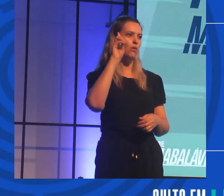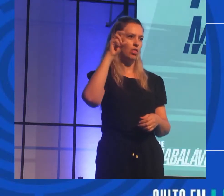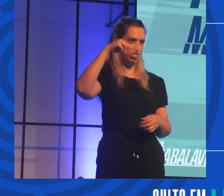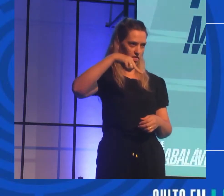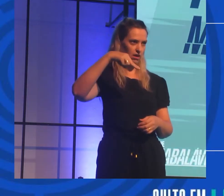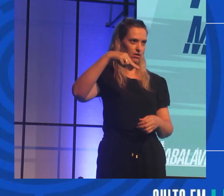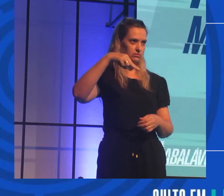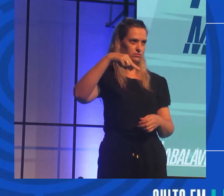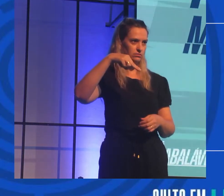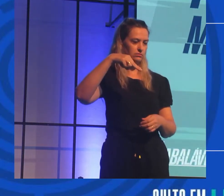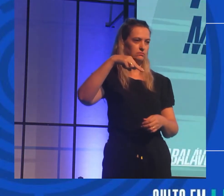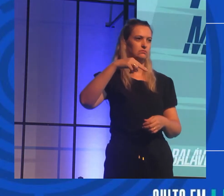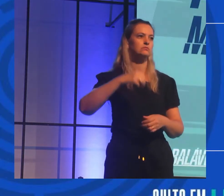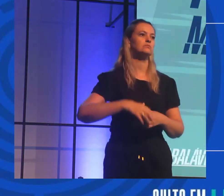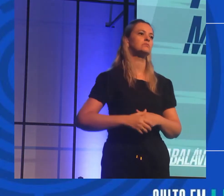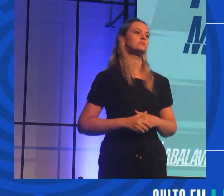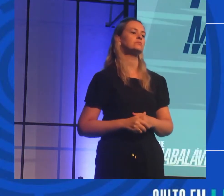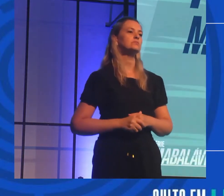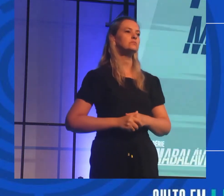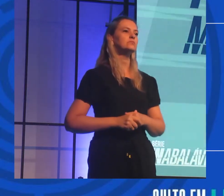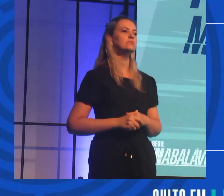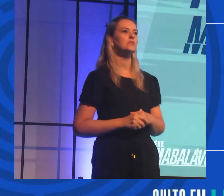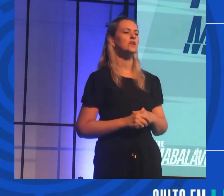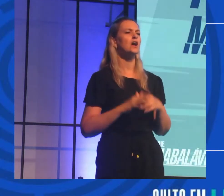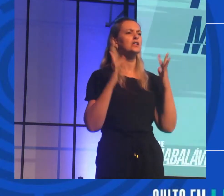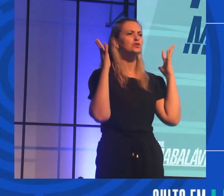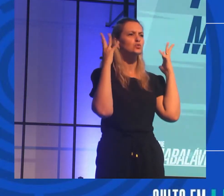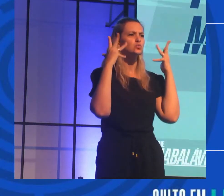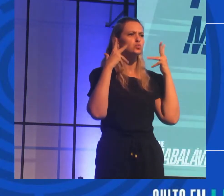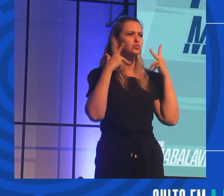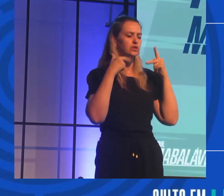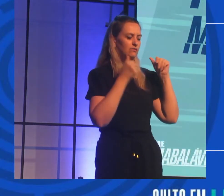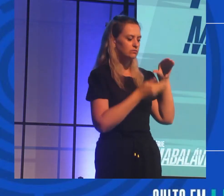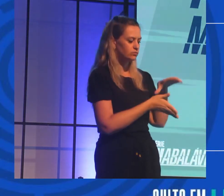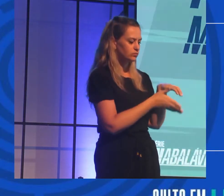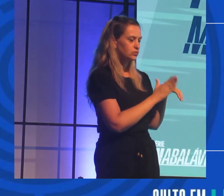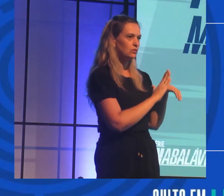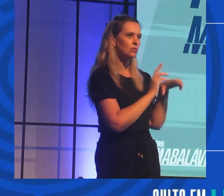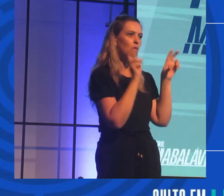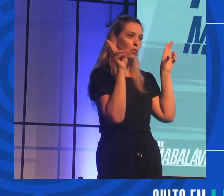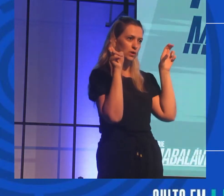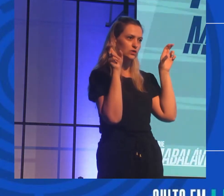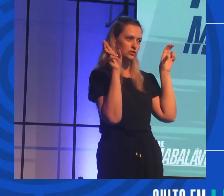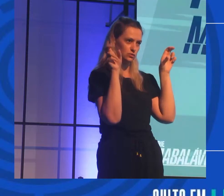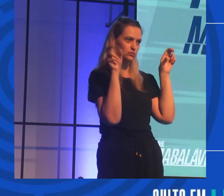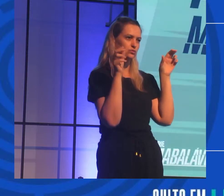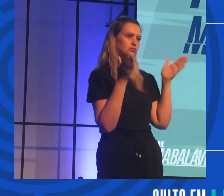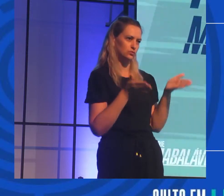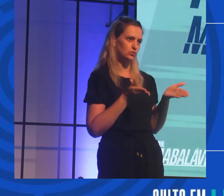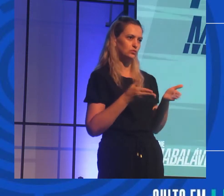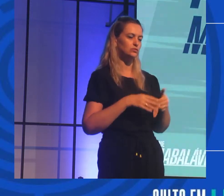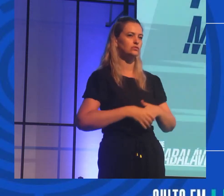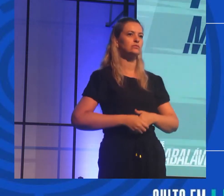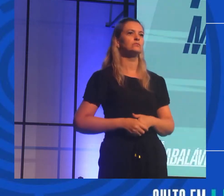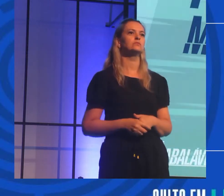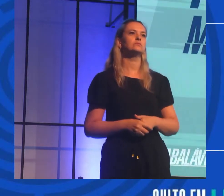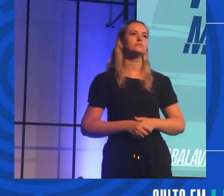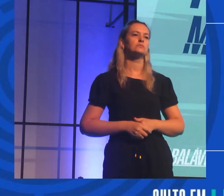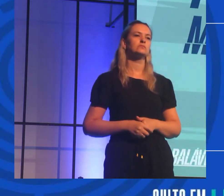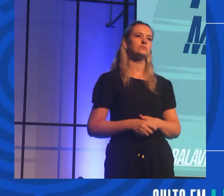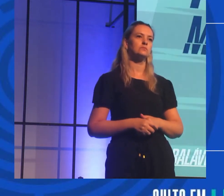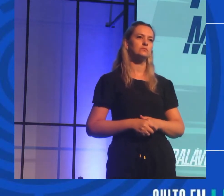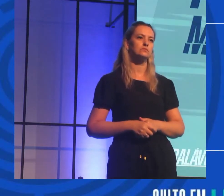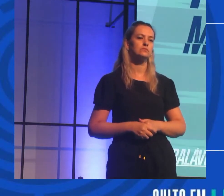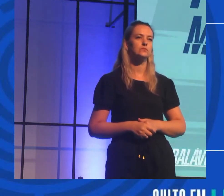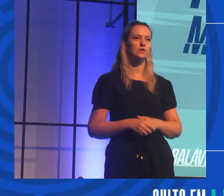sob ataque. Como de costume temos feito aqui nessa série, nós não vamos ler todos os versículos do início, mas nós vamos lendo a